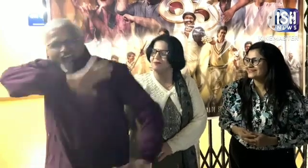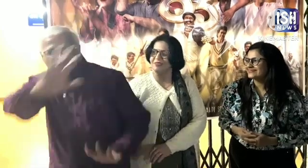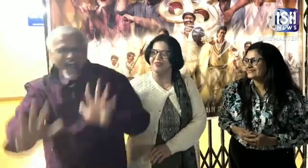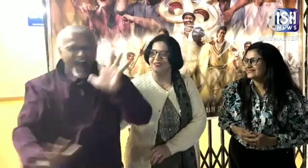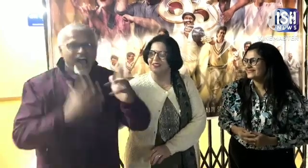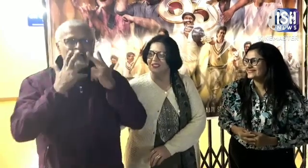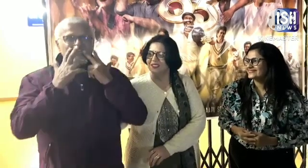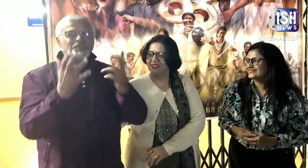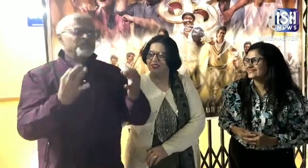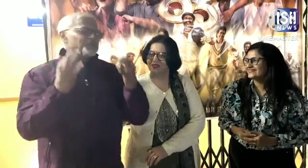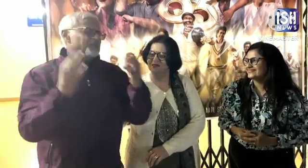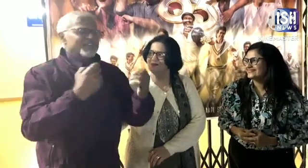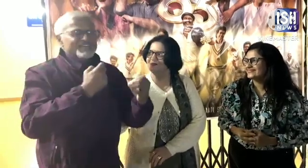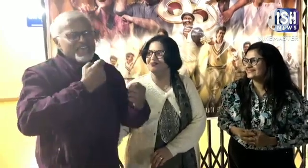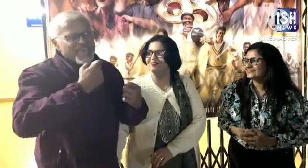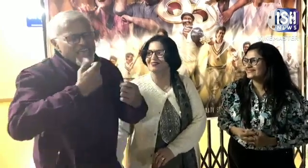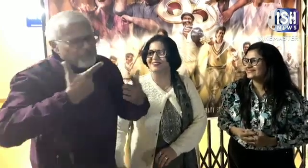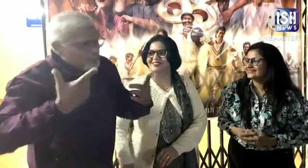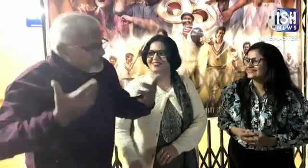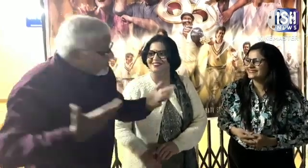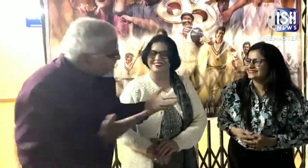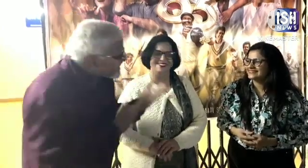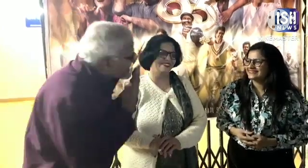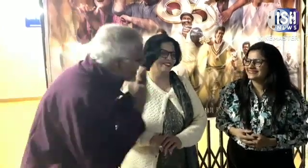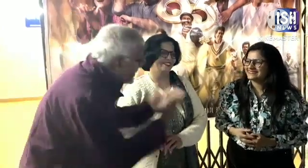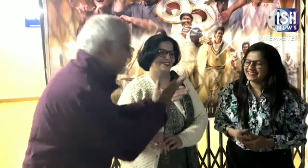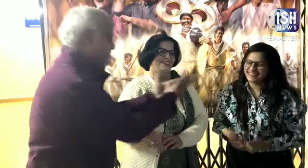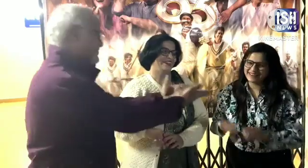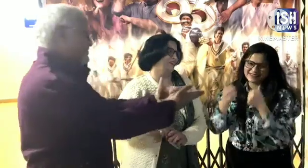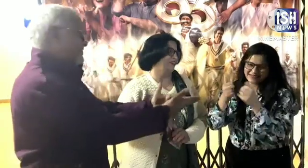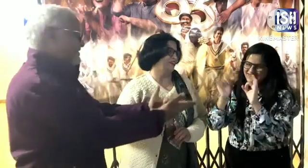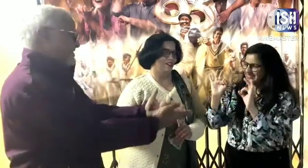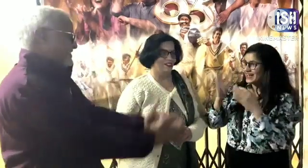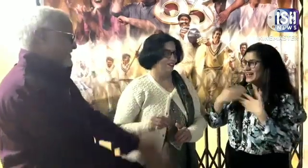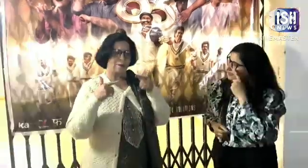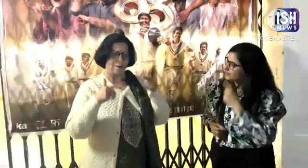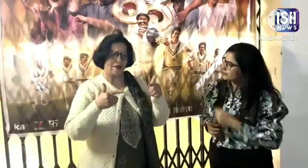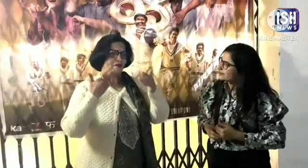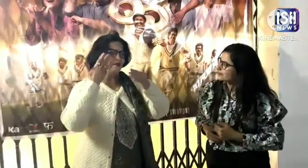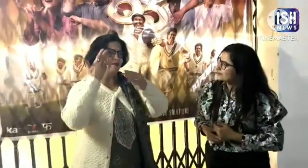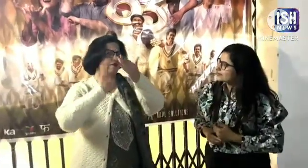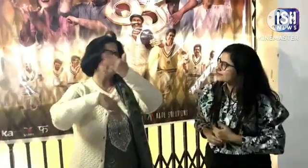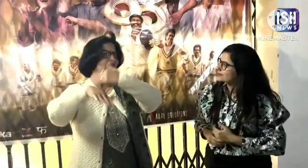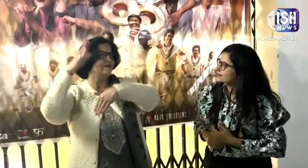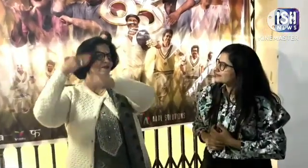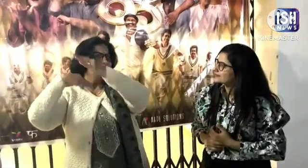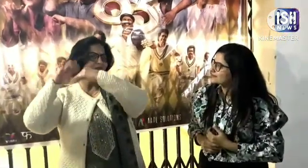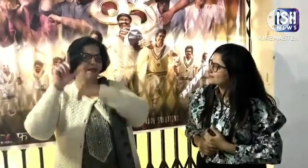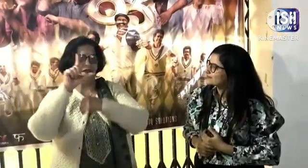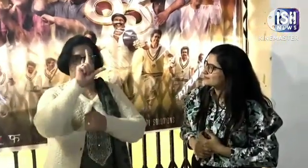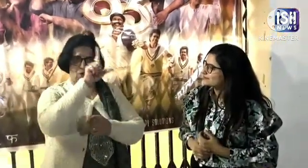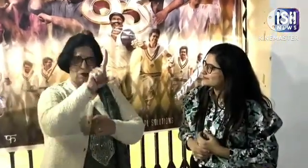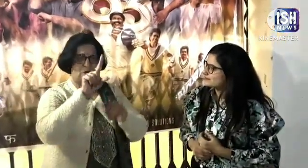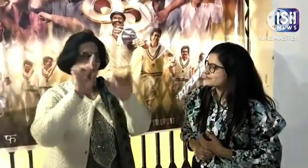ये मेरे दिल को छू गया। ये अद्भुत था। मैं आप सभी को बहुत धन्यवाद करता हूँ। मैं छोटी थी जब